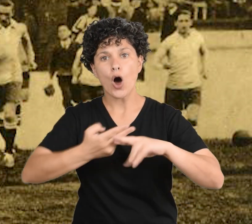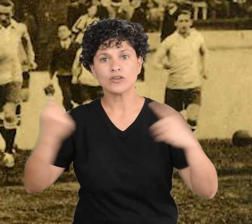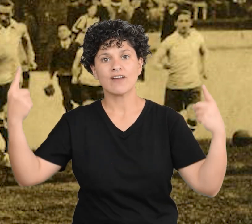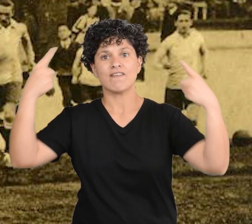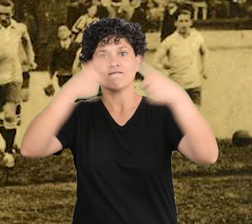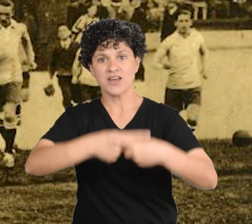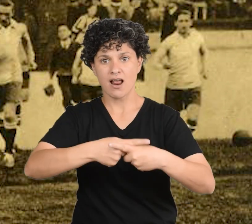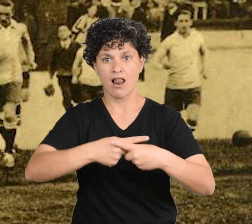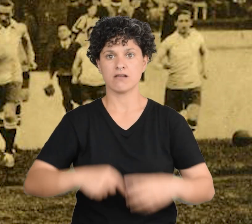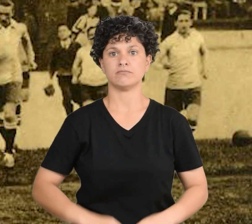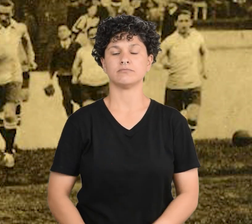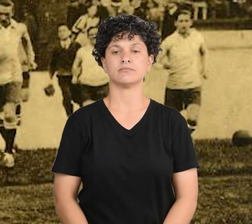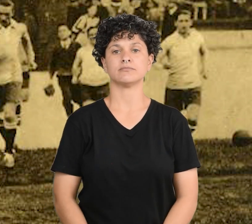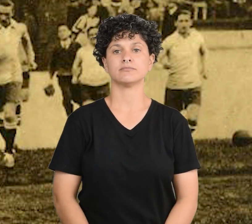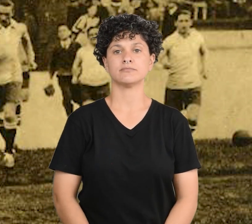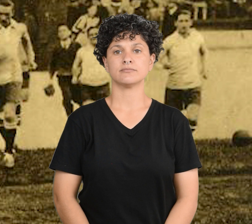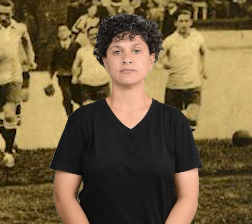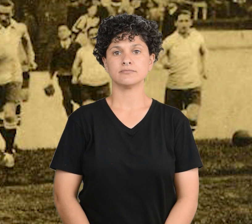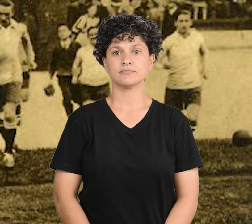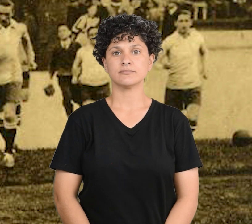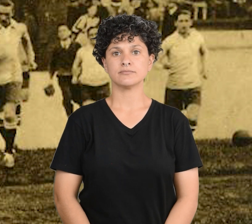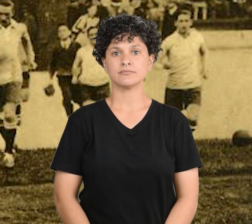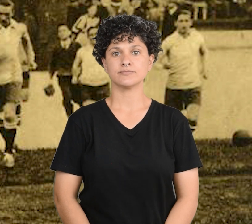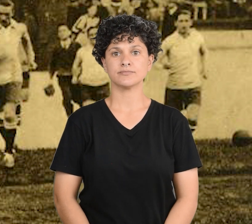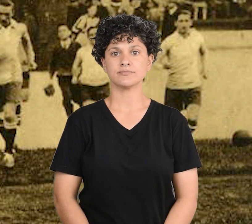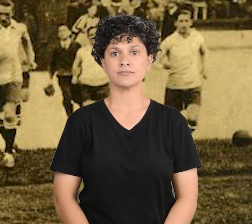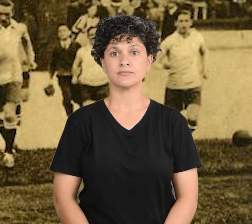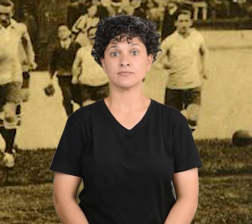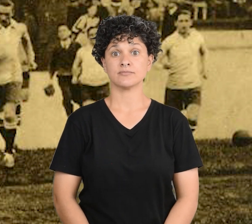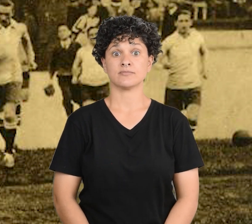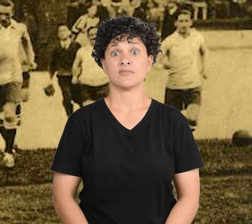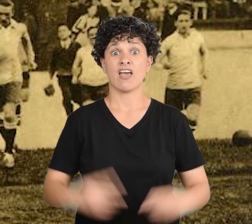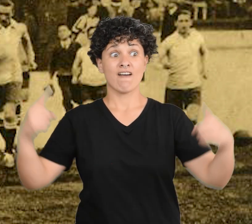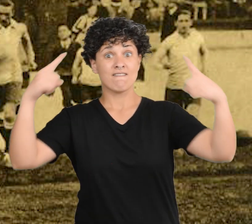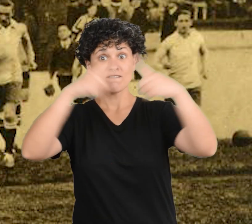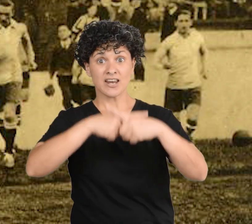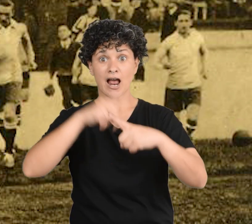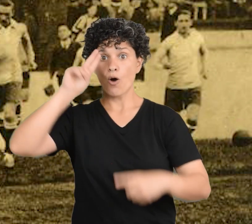la definición por penales, 3 días más tarde se jugaría una segunda final.